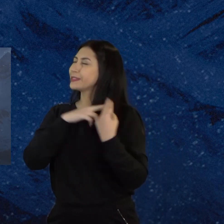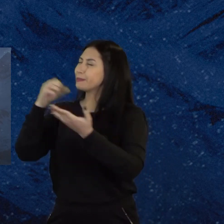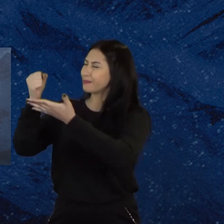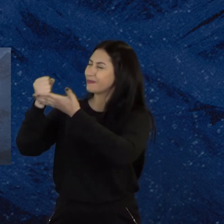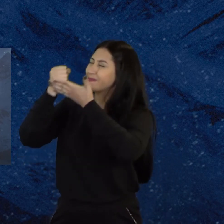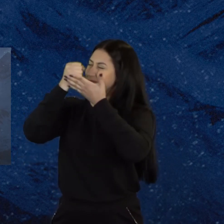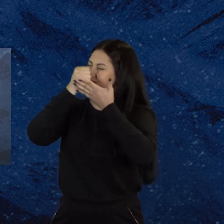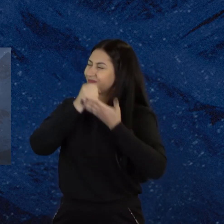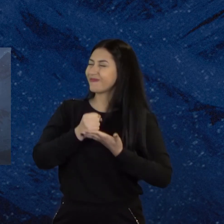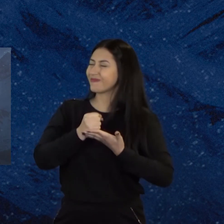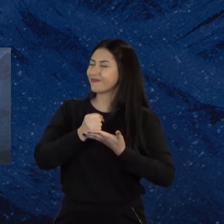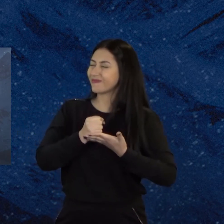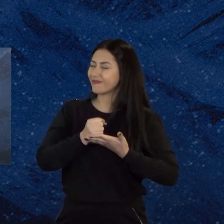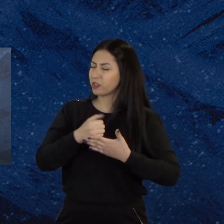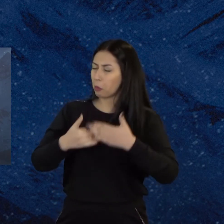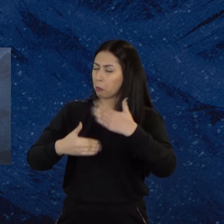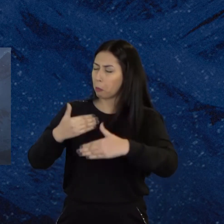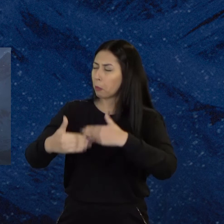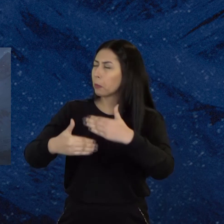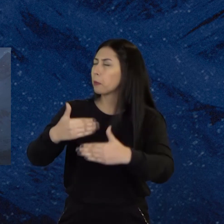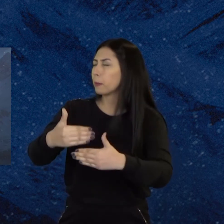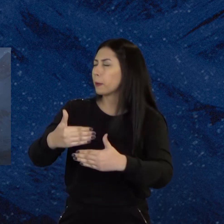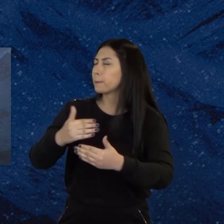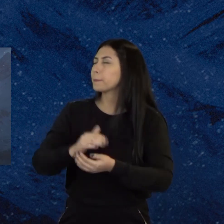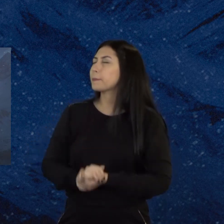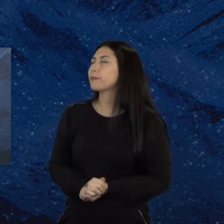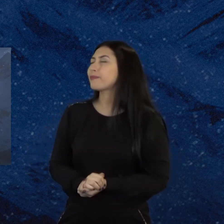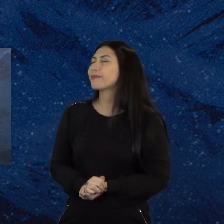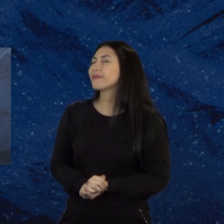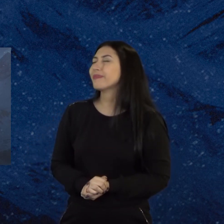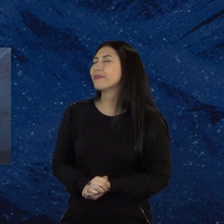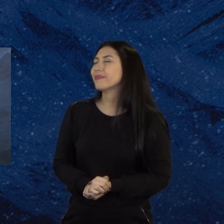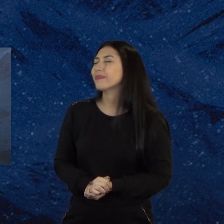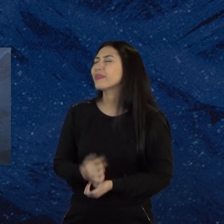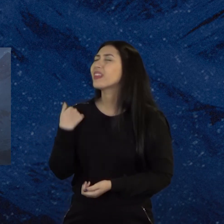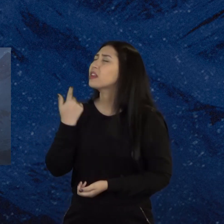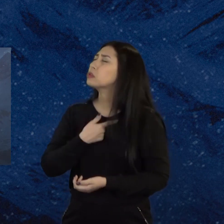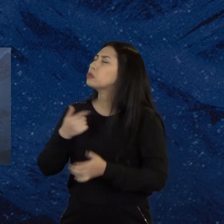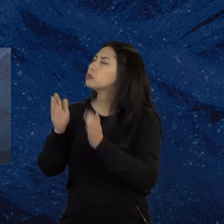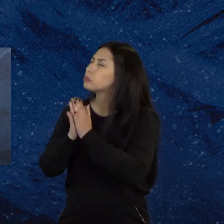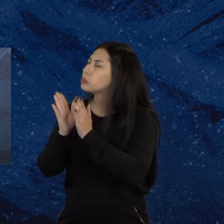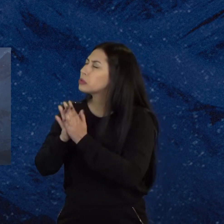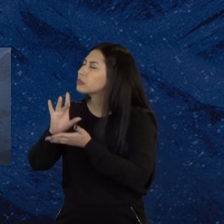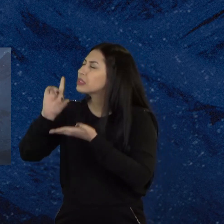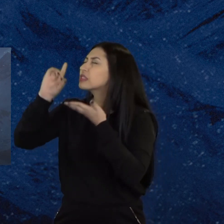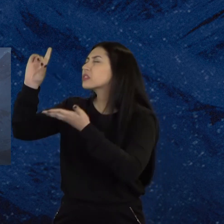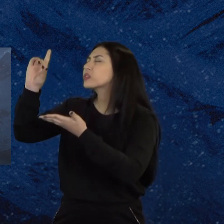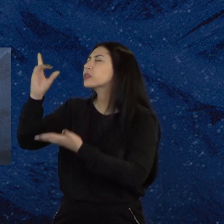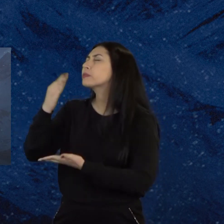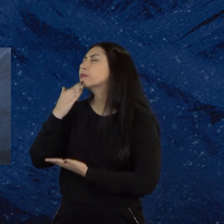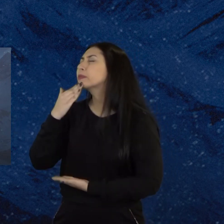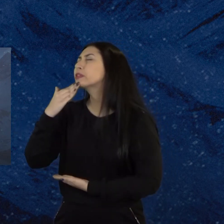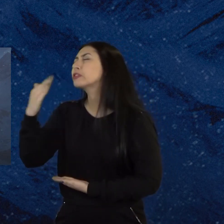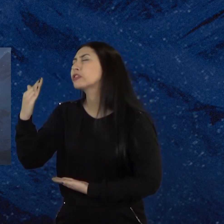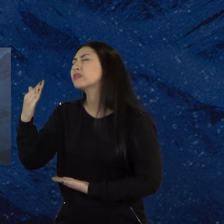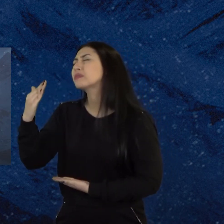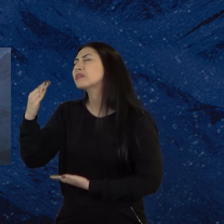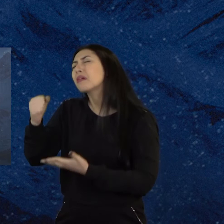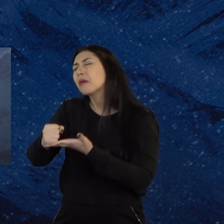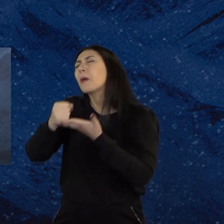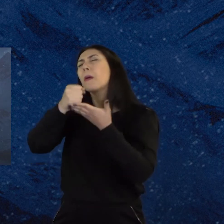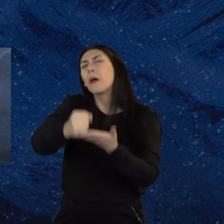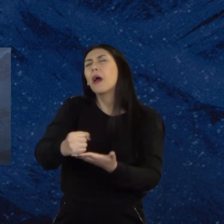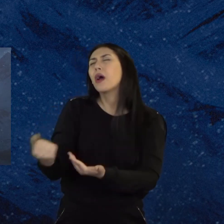suprir durante a nossa caminhada. É a Ti que nós oramos e pedimos. Sustenta esse